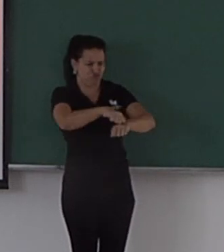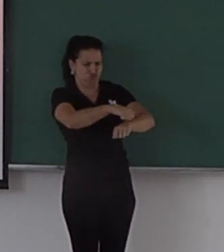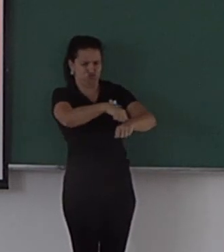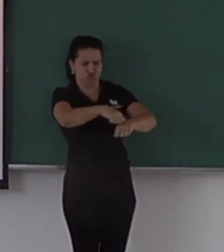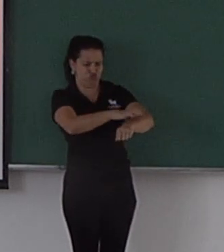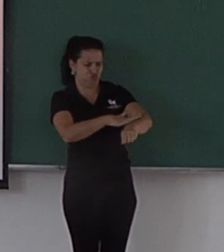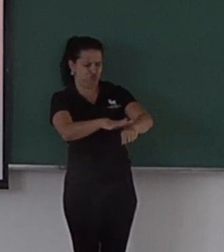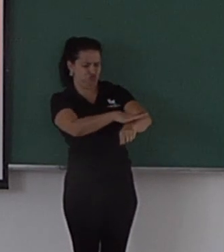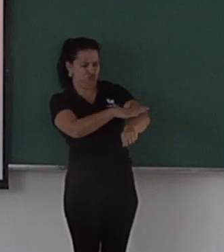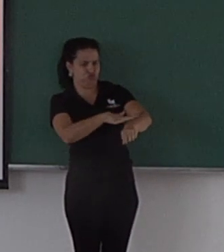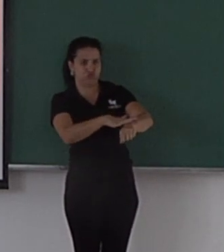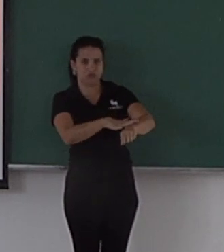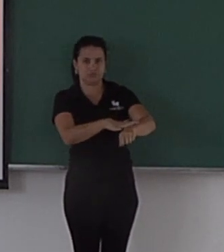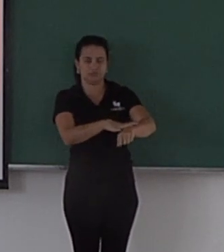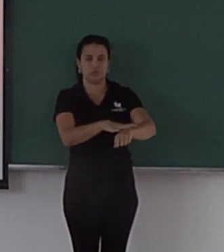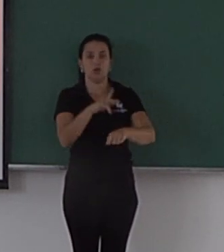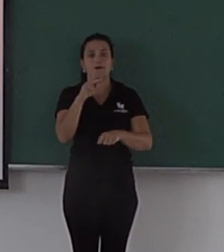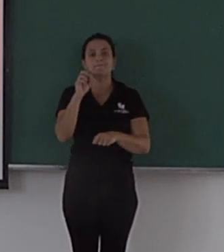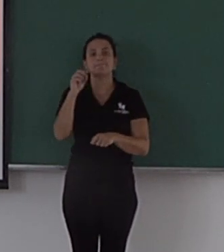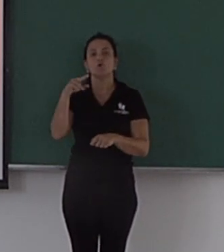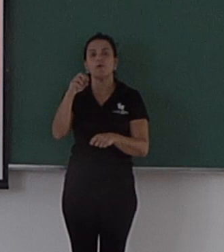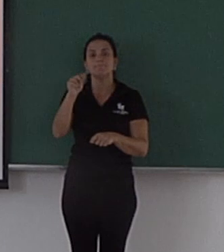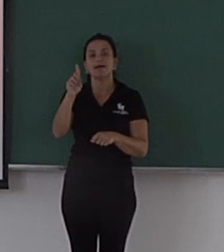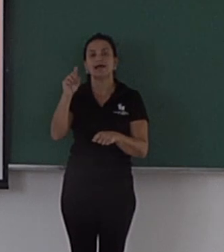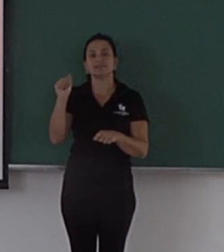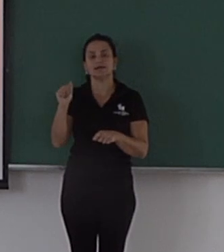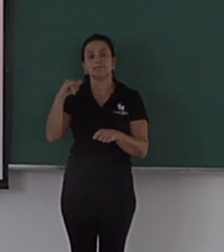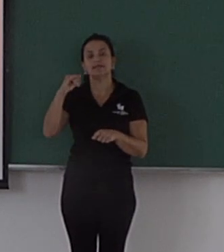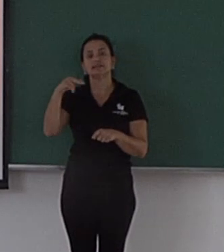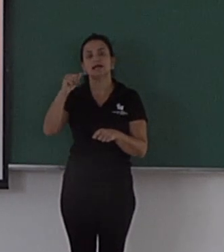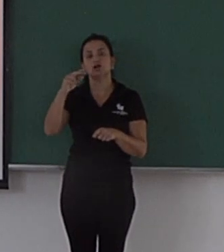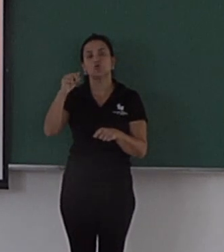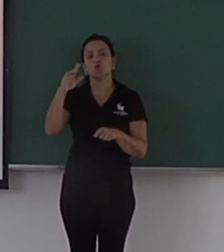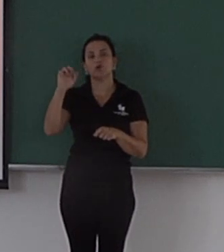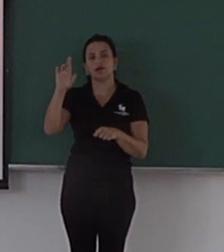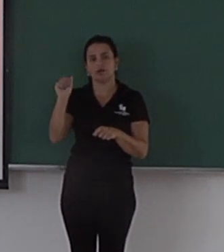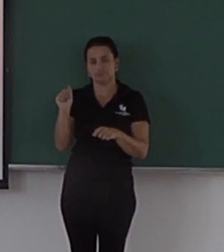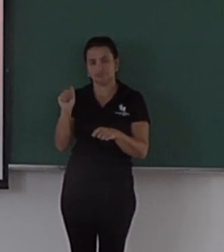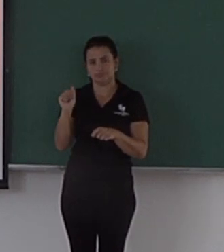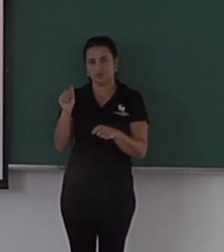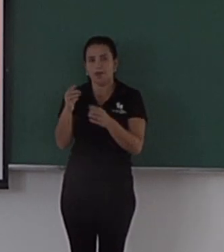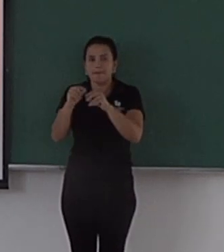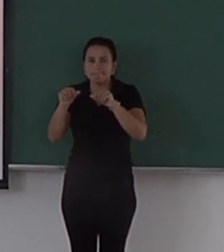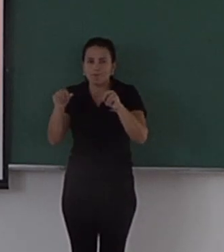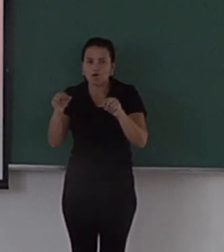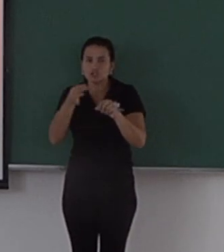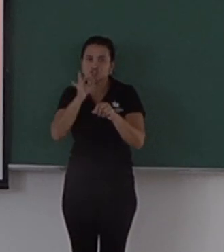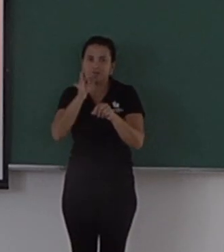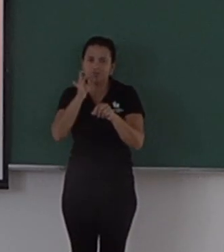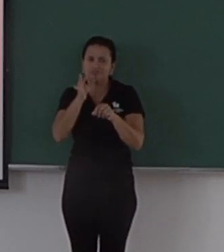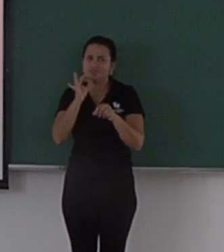dente. Pomada minâncora, né? Borra de café, folha de bananeira, teia de